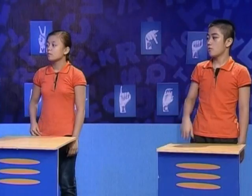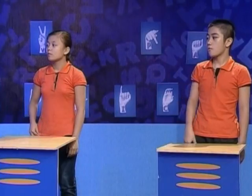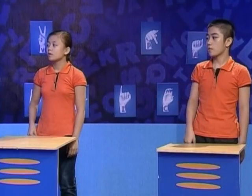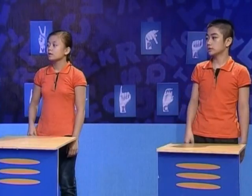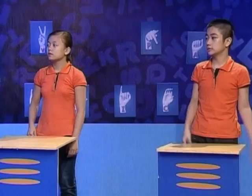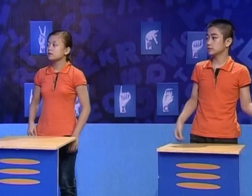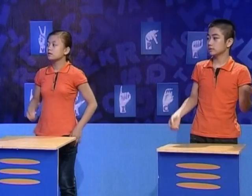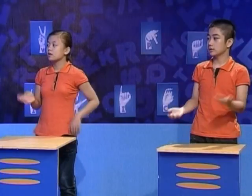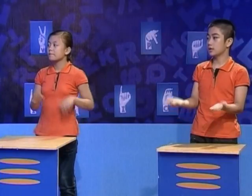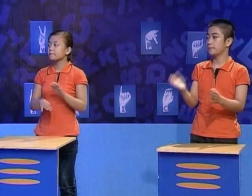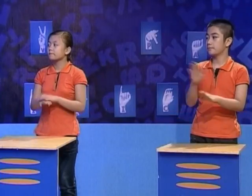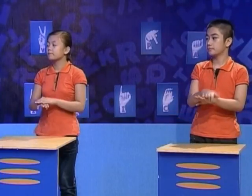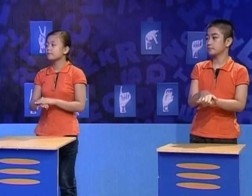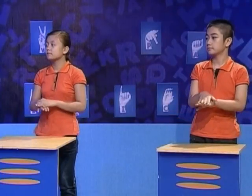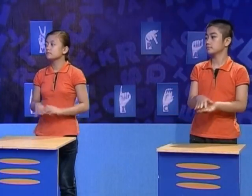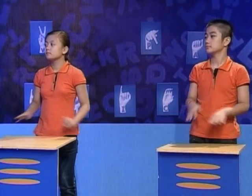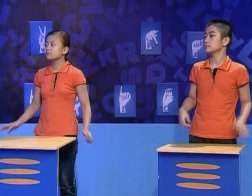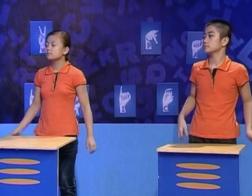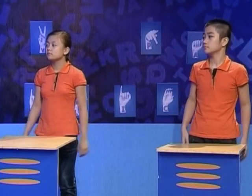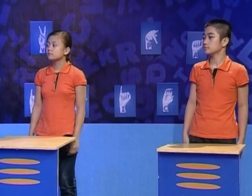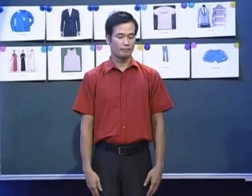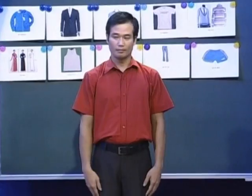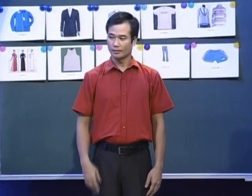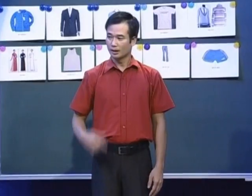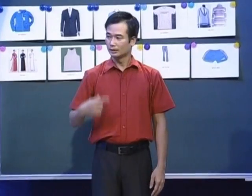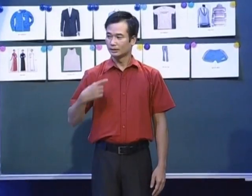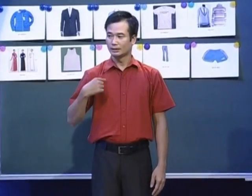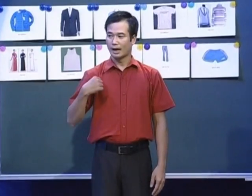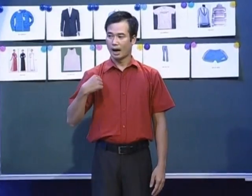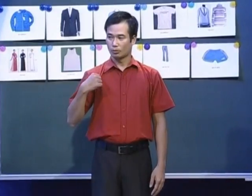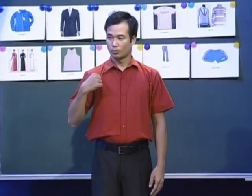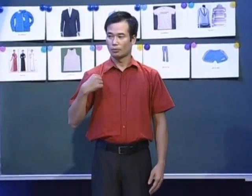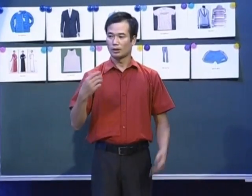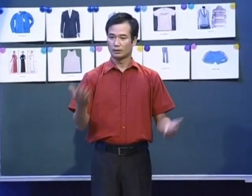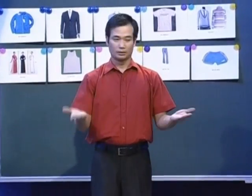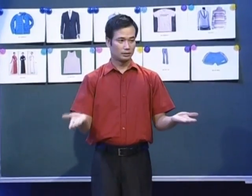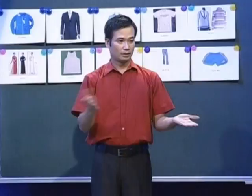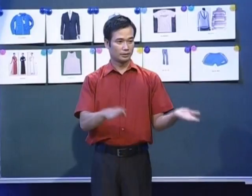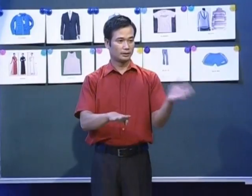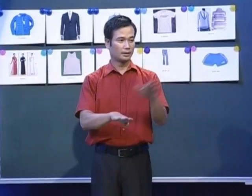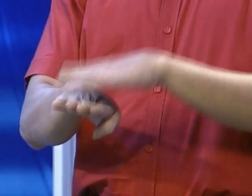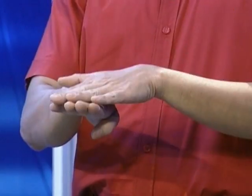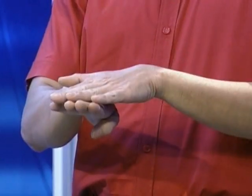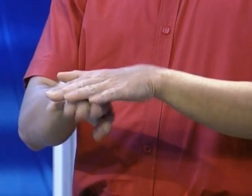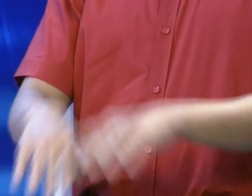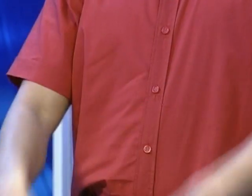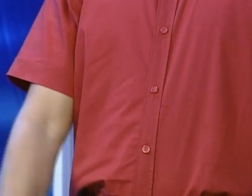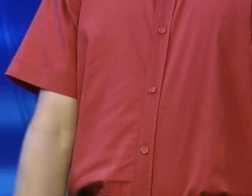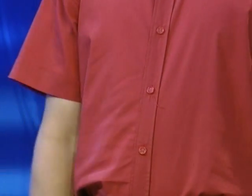di chuyển từ áo xuống quần. Động tác thứ hai, hai tay duỗi thẳng, khép lòng bàn tay hướng lên